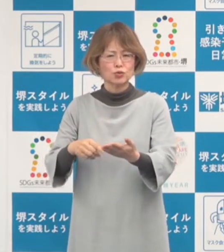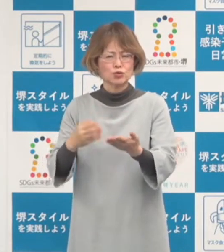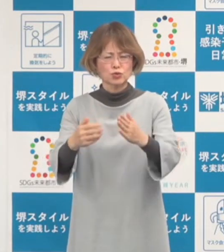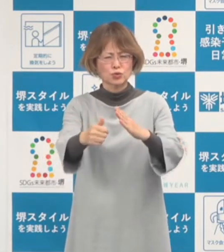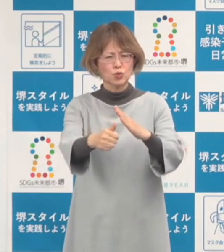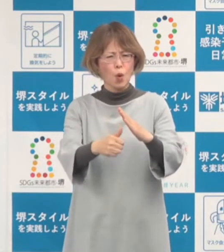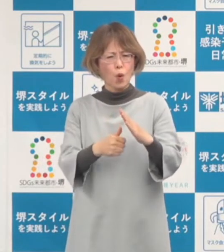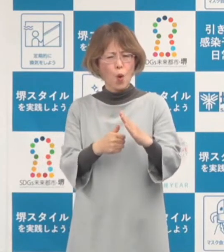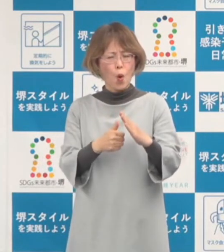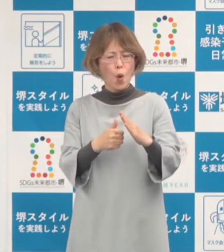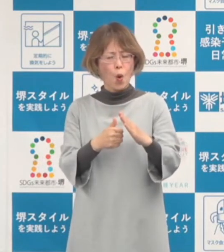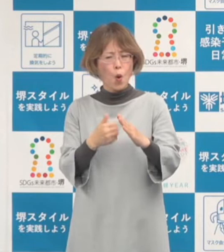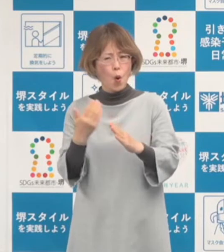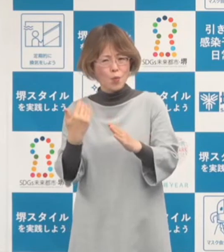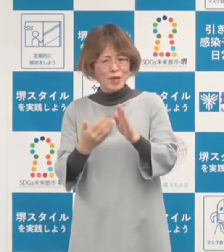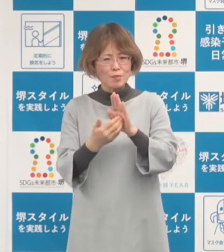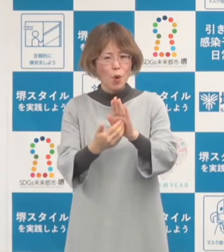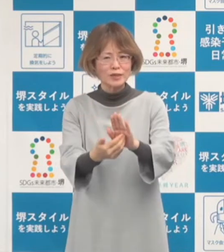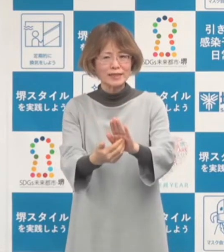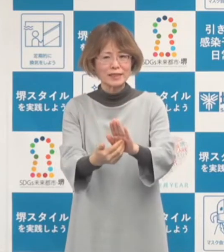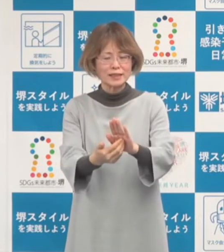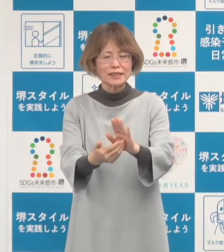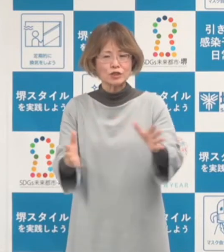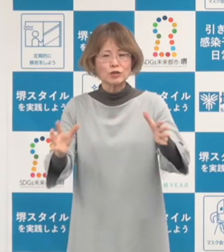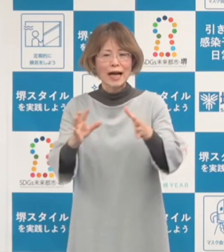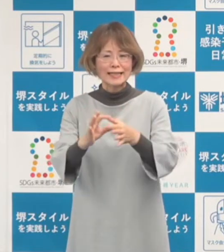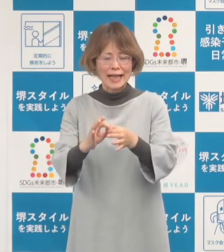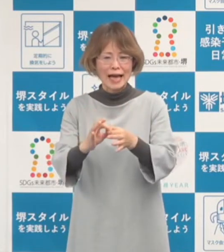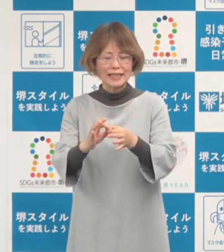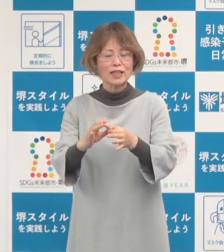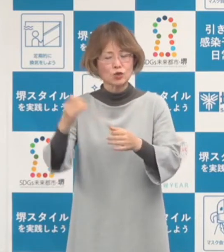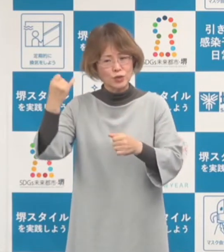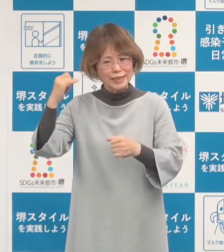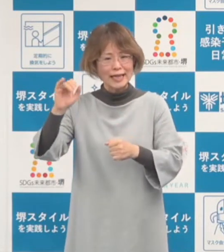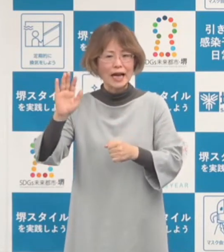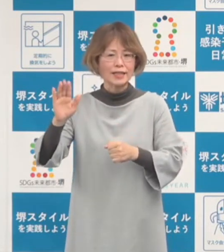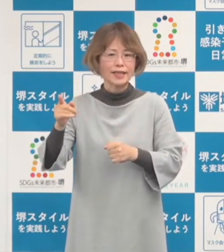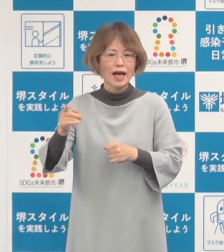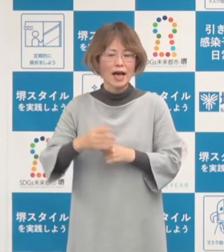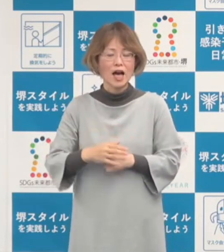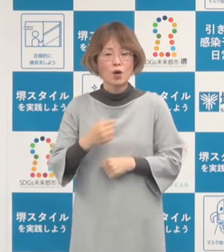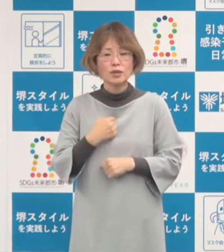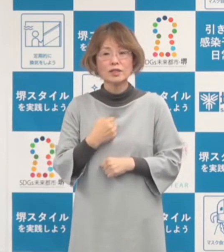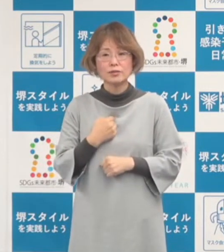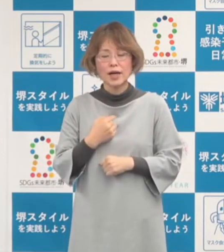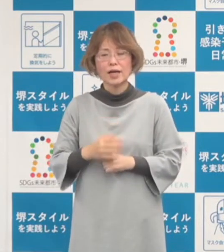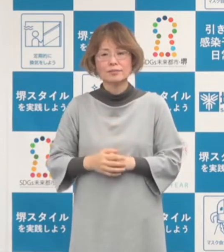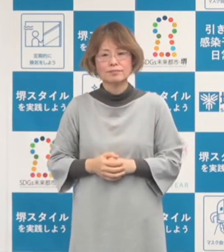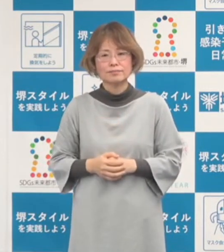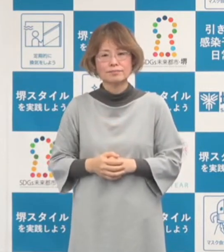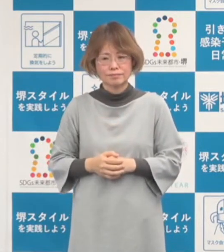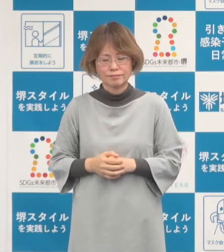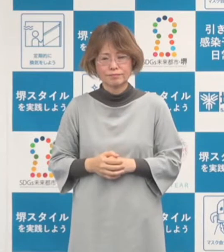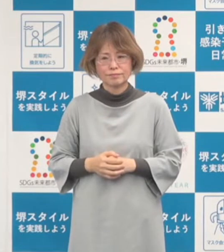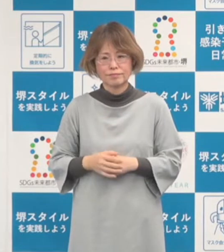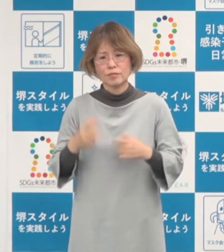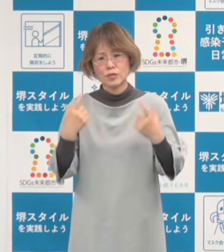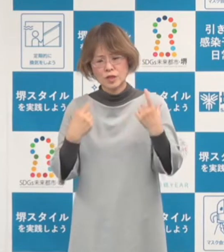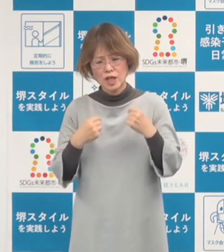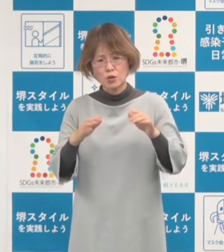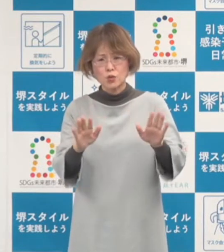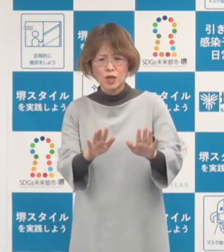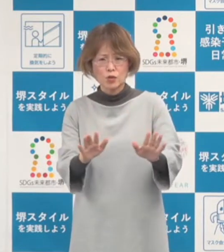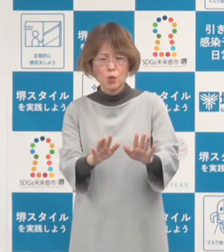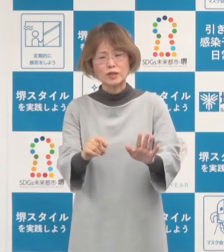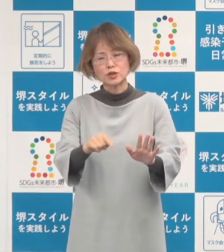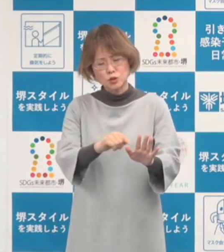未然防止につながるのかどうかというご意見がありました。私自身はやはり児童生徒の皆さんが悩ん